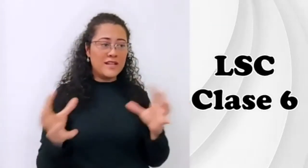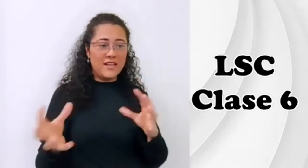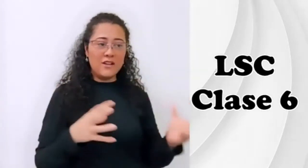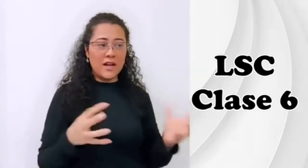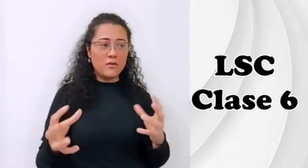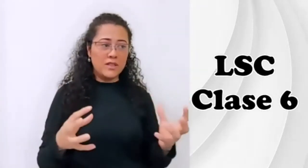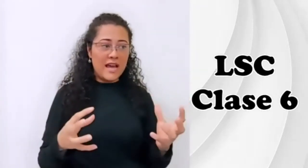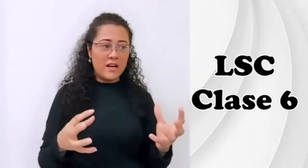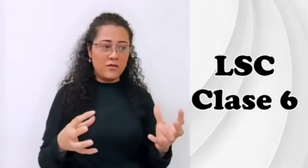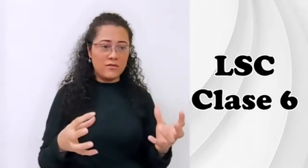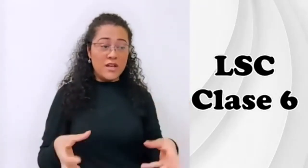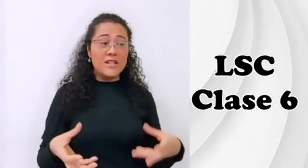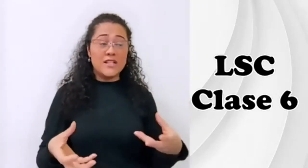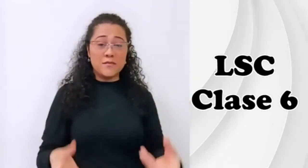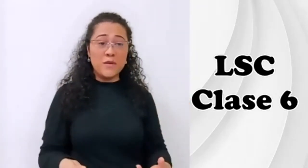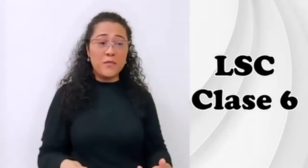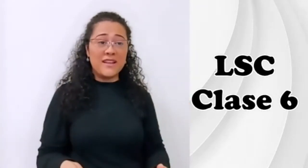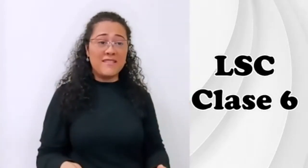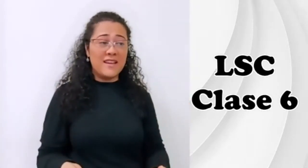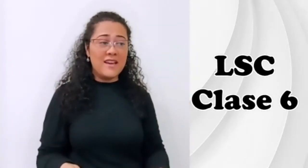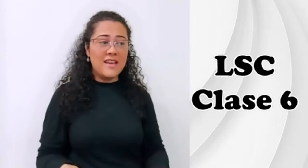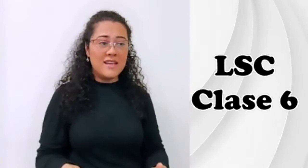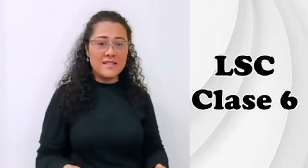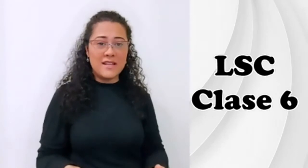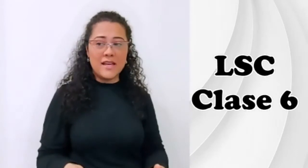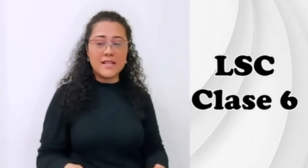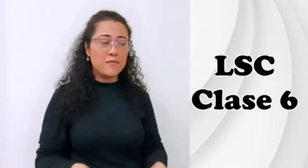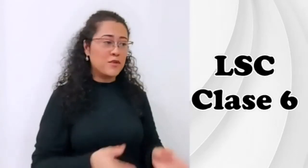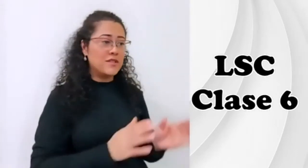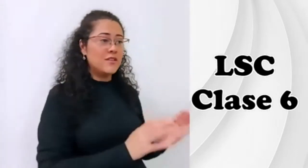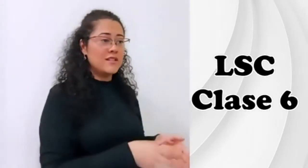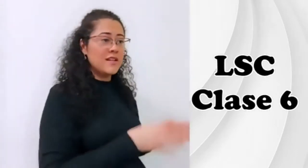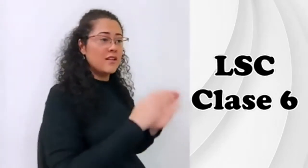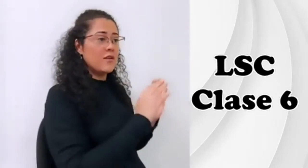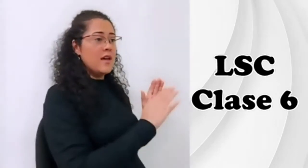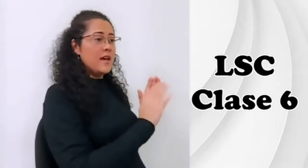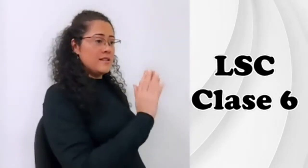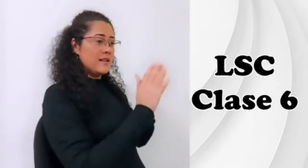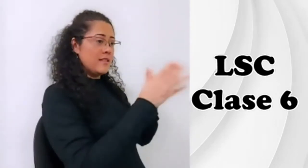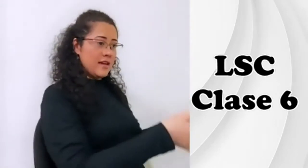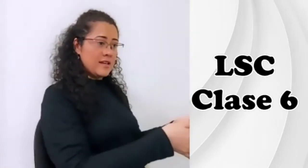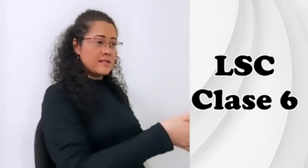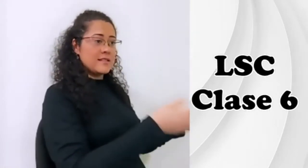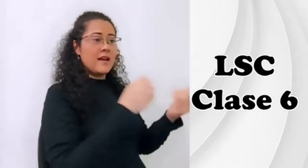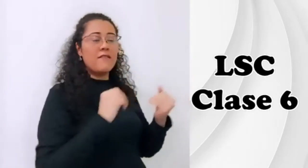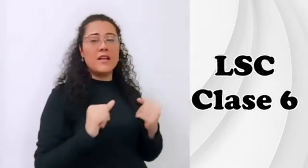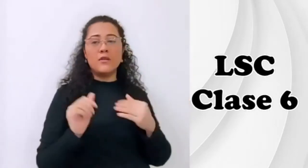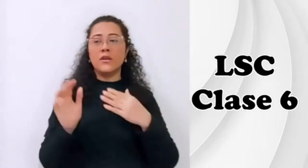llevando a cabo un diálogo. Entonces es muy importante estas posiciones, ¿cierto? Hacer de que se está hablando